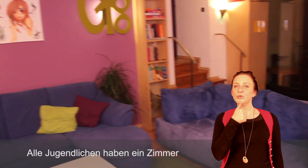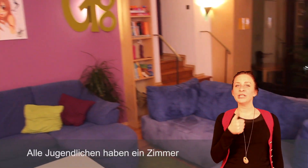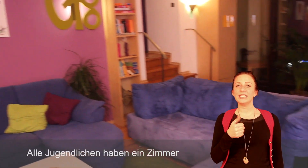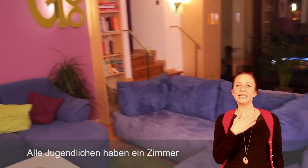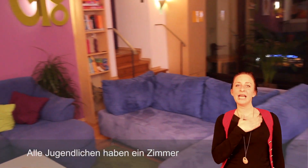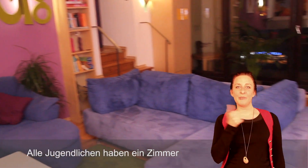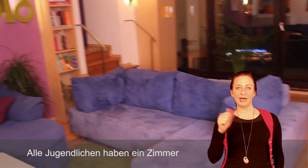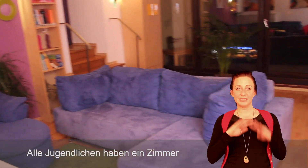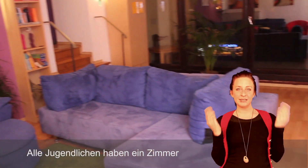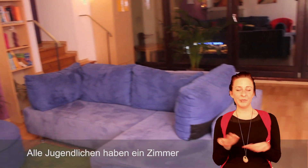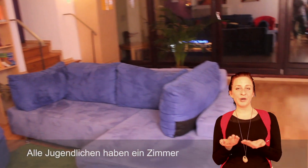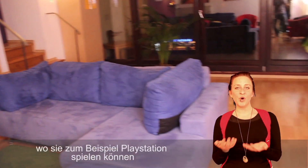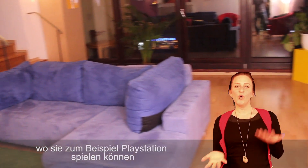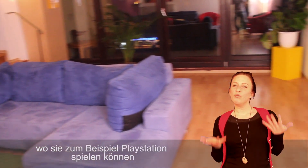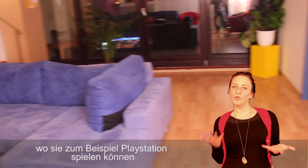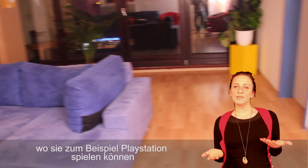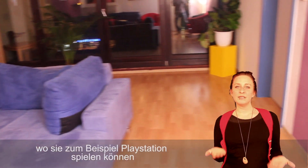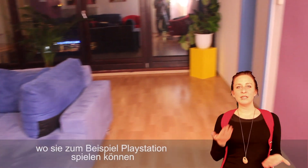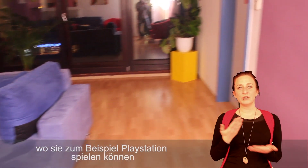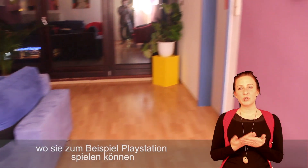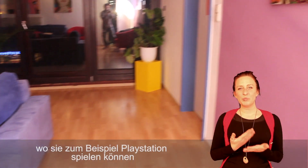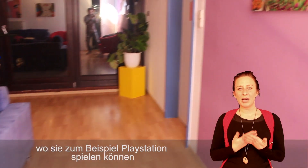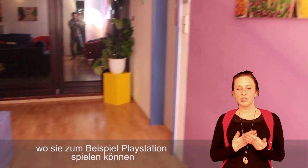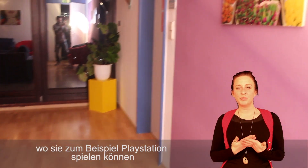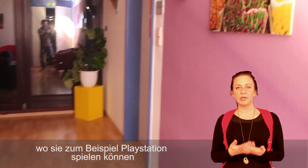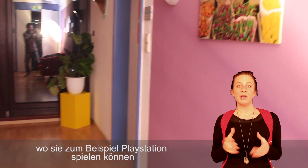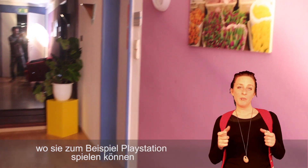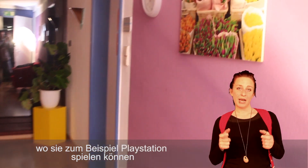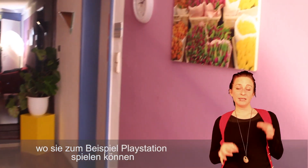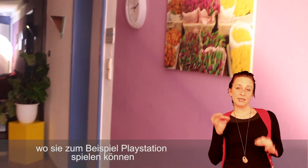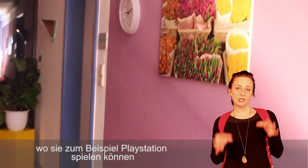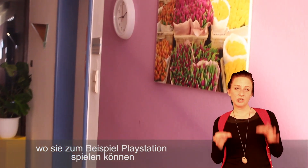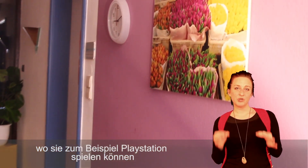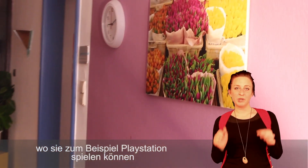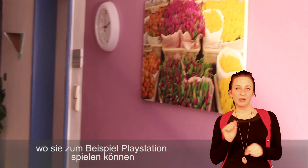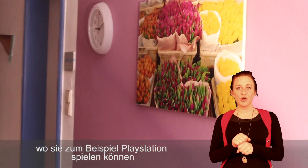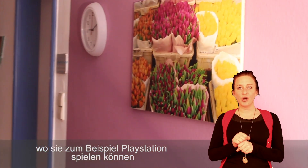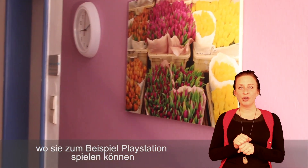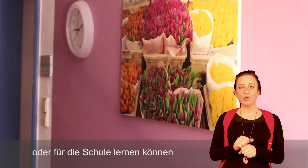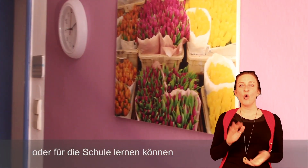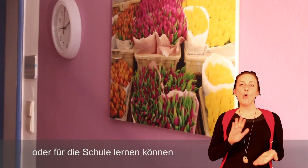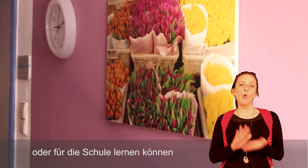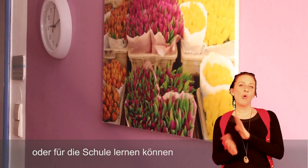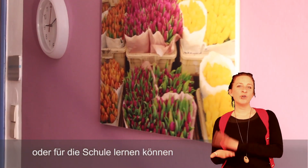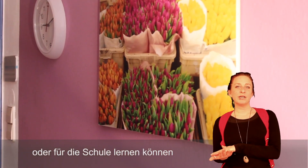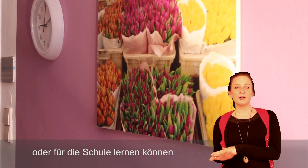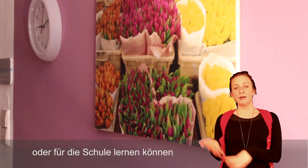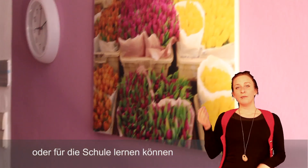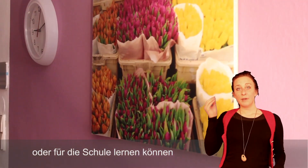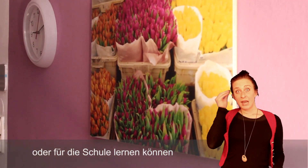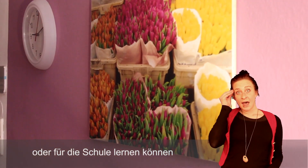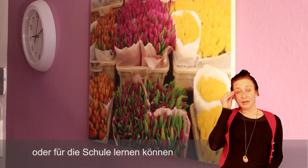Alle Jugendlichen haben ein Zimmer, wo sie zum Beispiel PlayStation spielen können